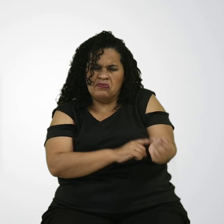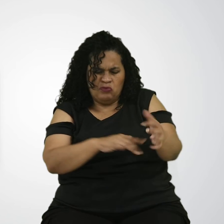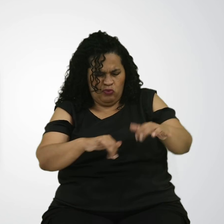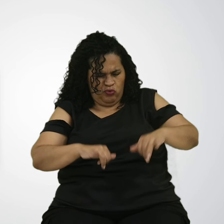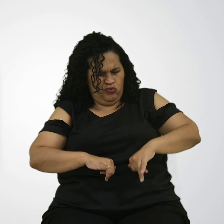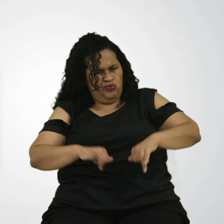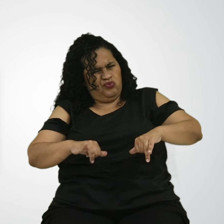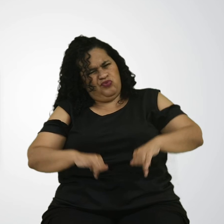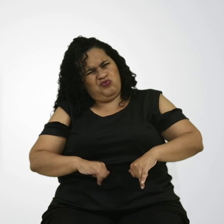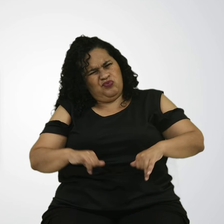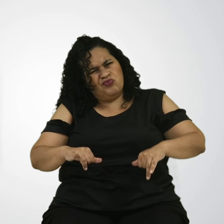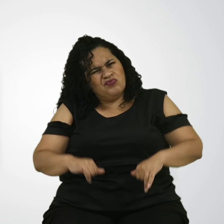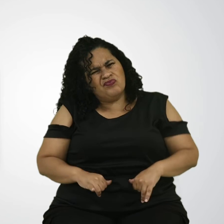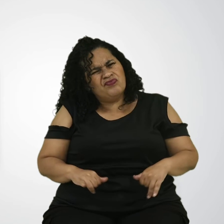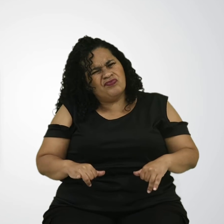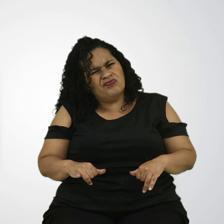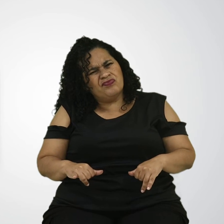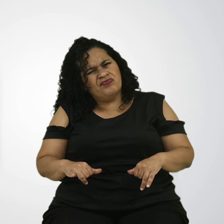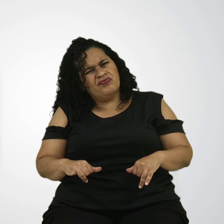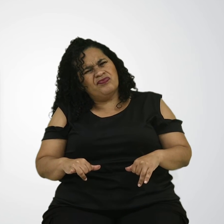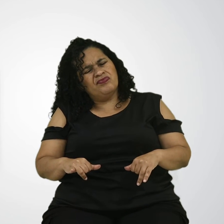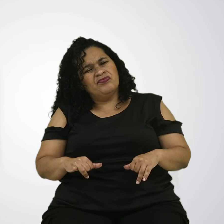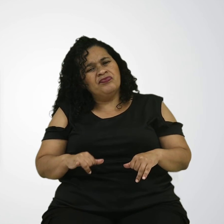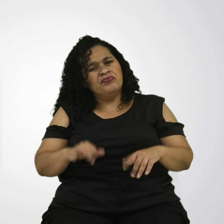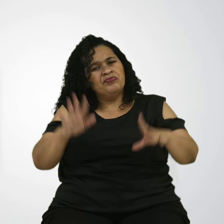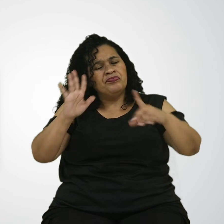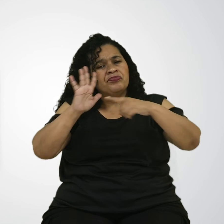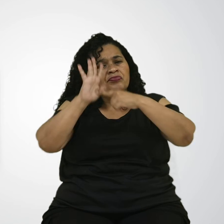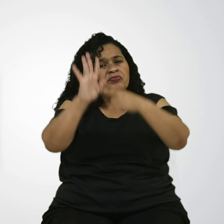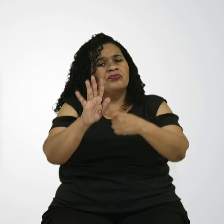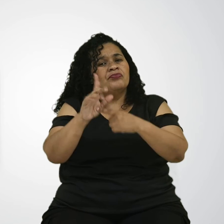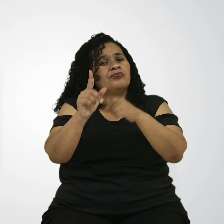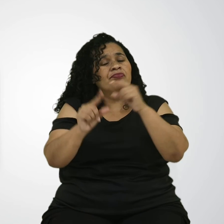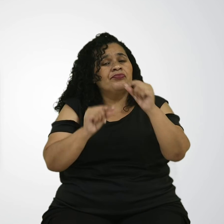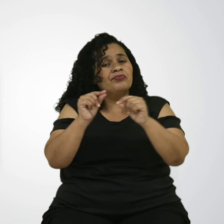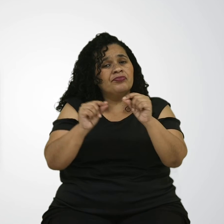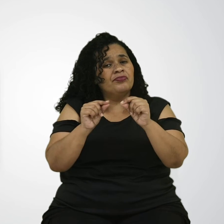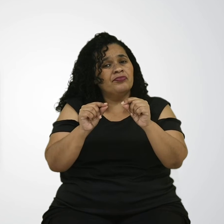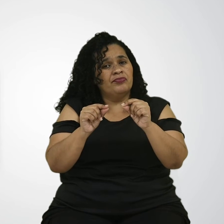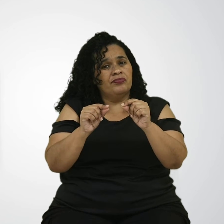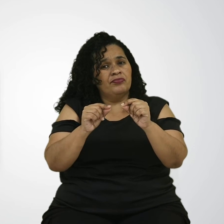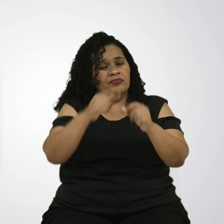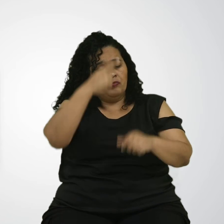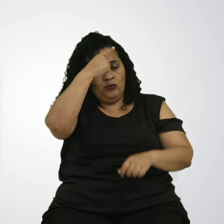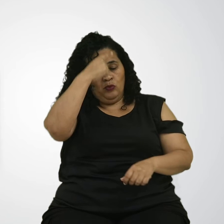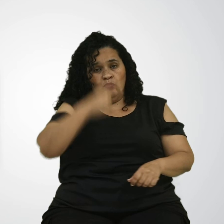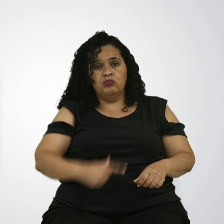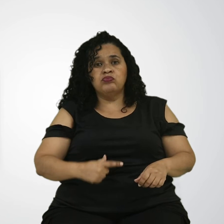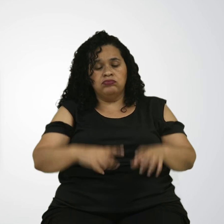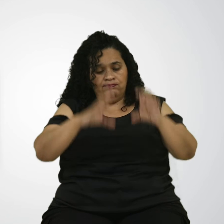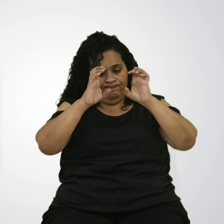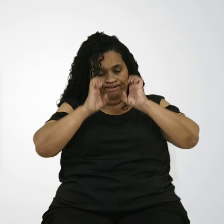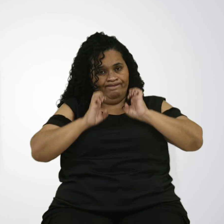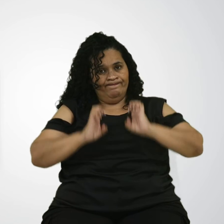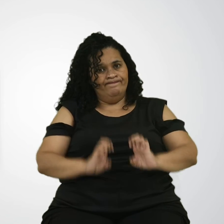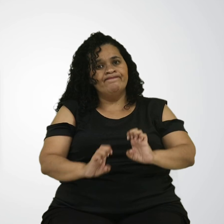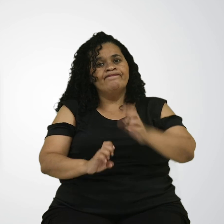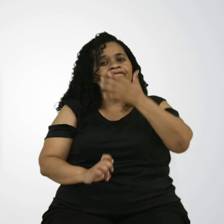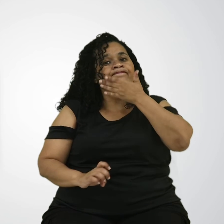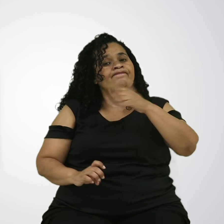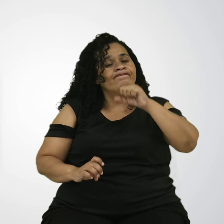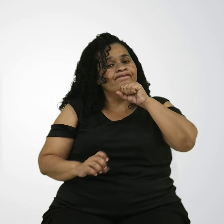sofrimento, né? que filhos têm, está relacionado com o caráter de um pai ou o caráter de uma mãe que não